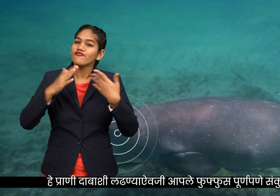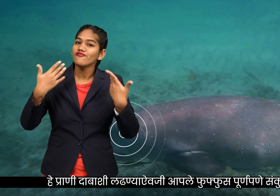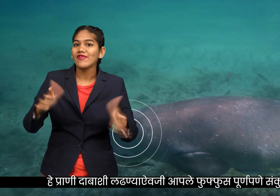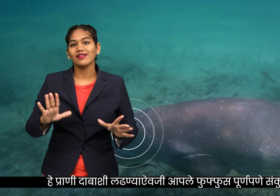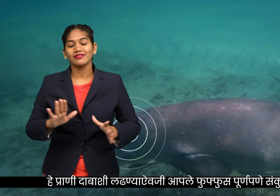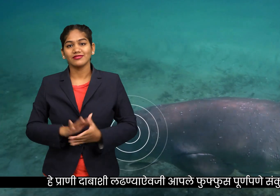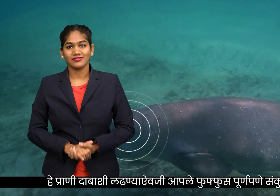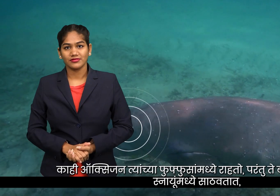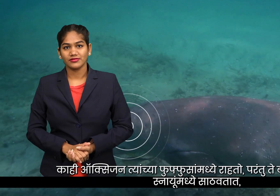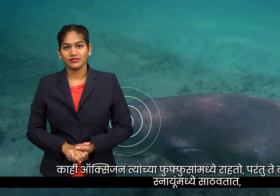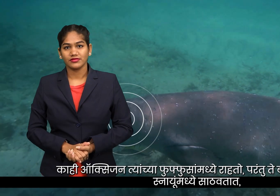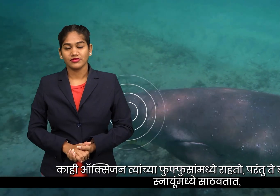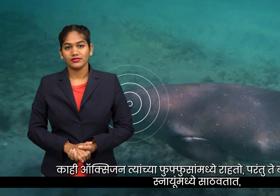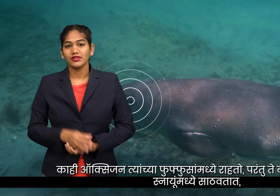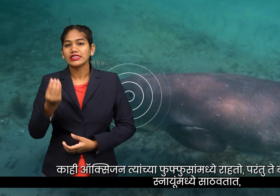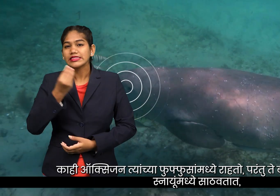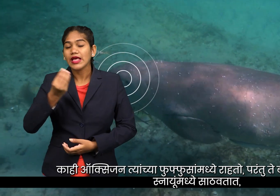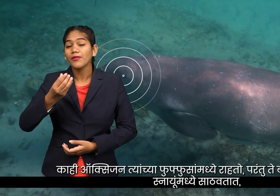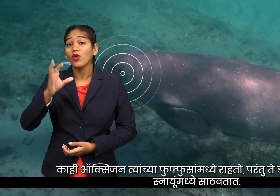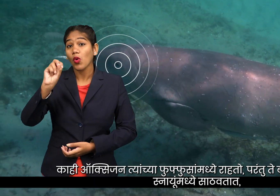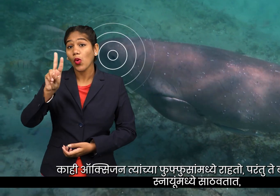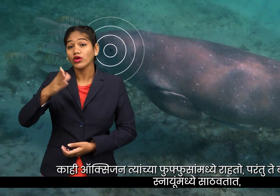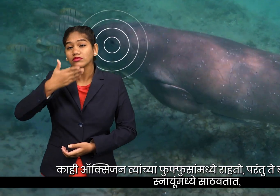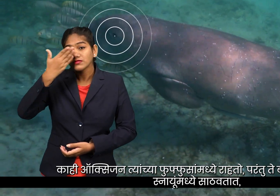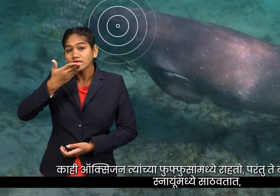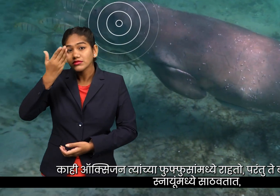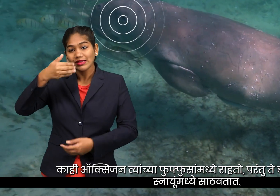देतात. काही ऑक्सिजन त्यांच्या